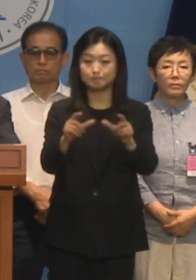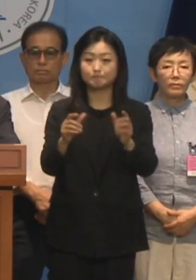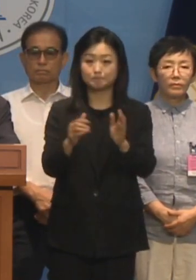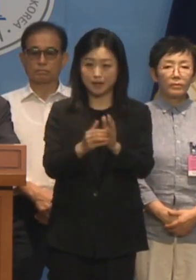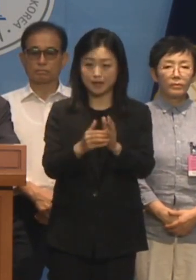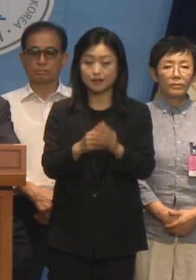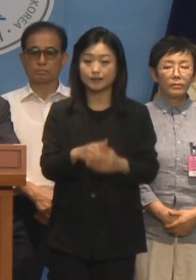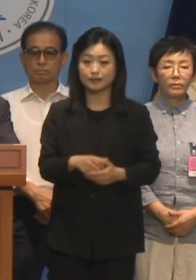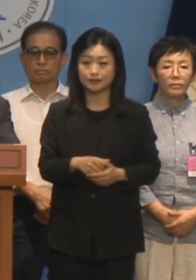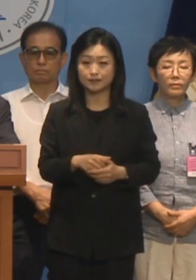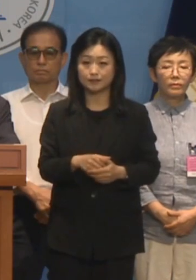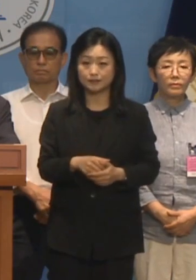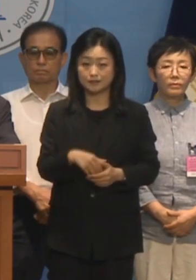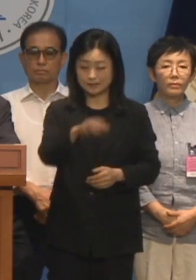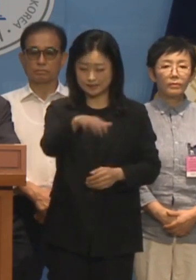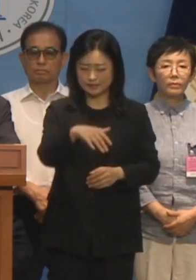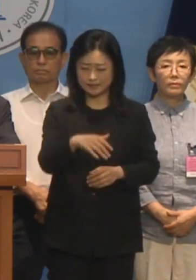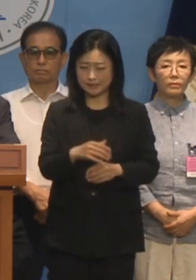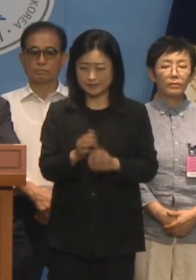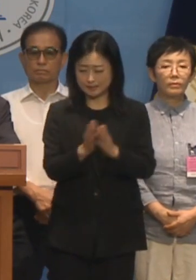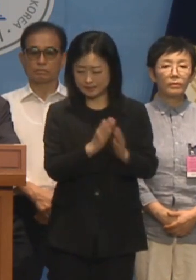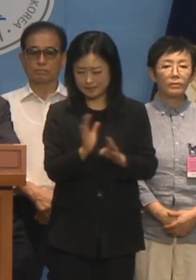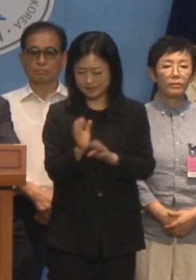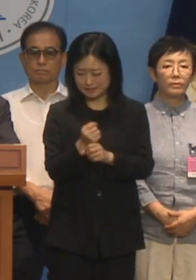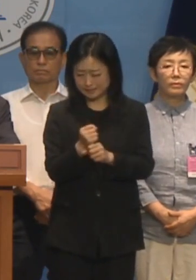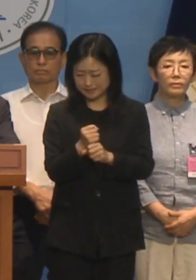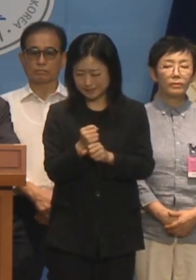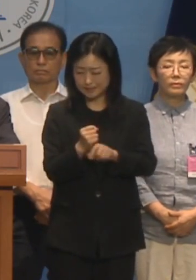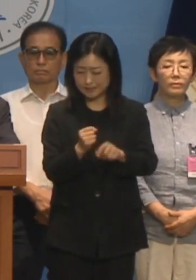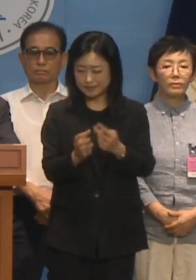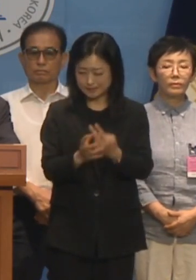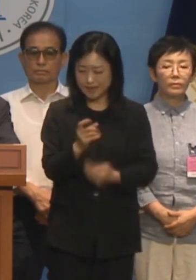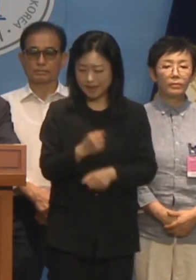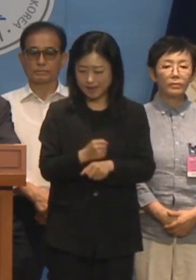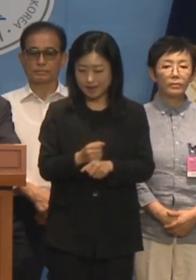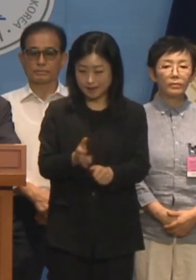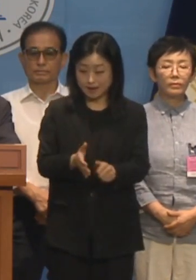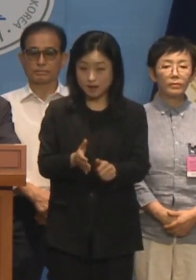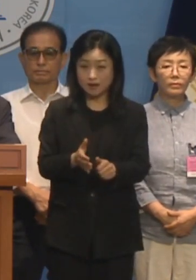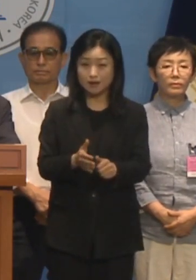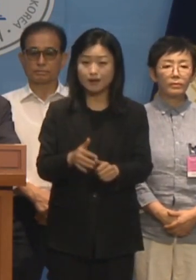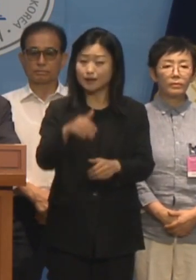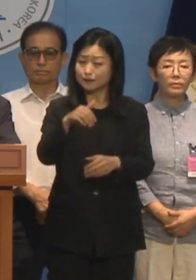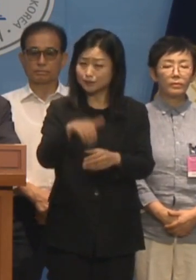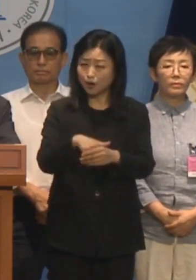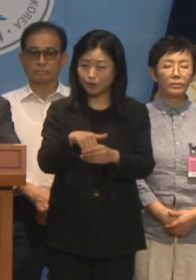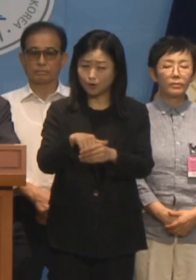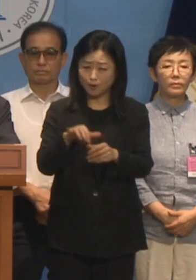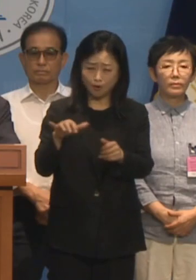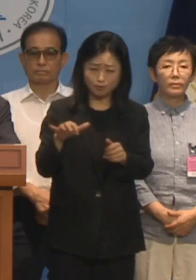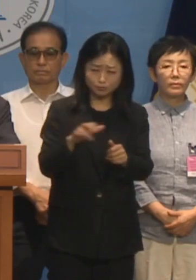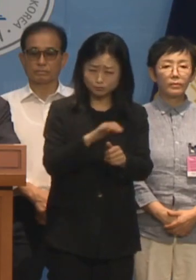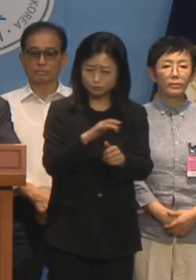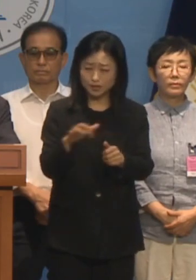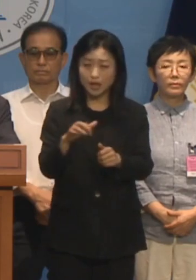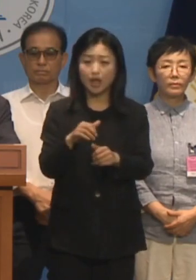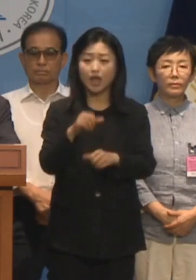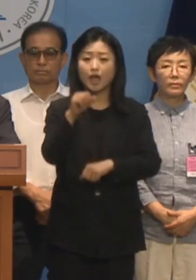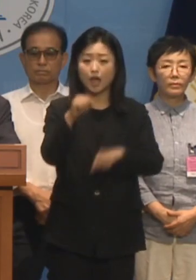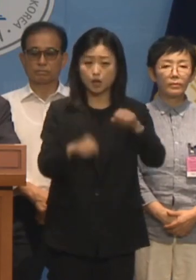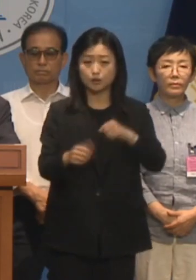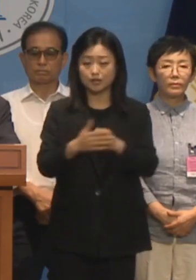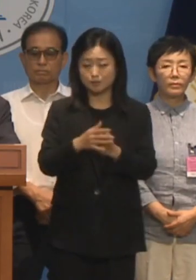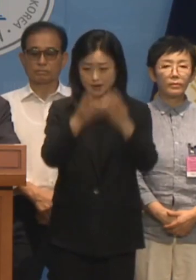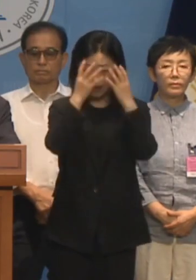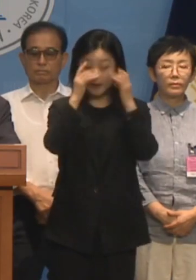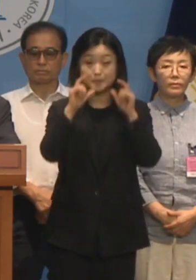매수야말로 선거 무용론까지 얘기하는 민주주의 유해 행위입니다. 일각에서